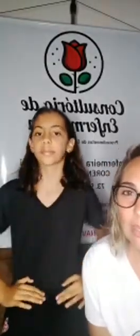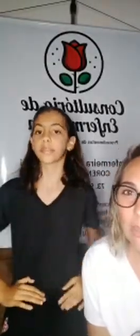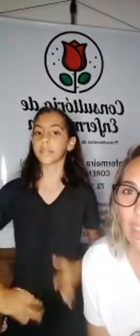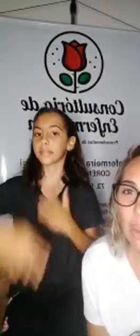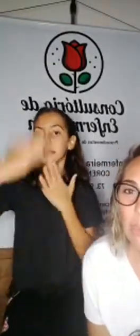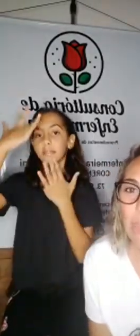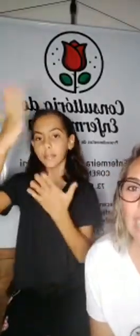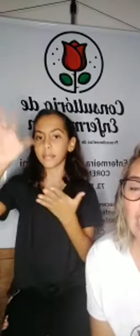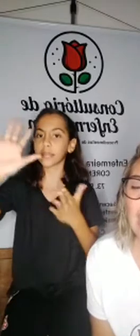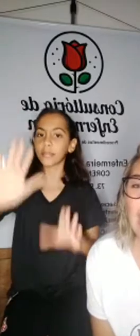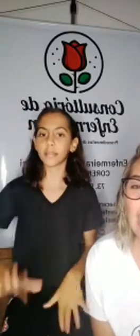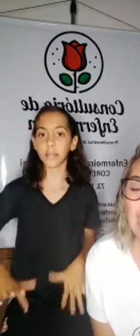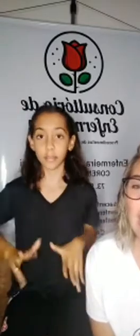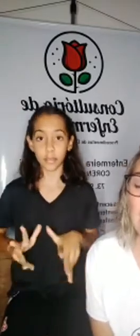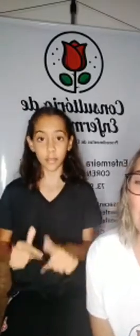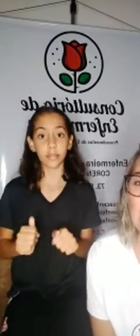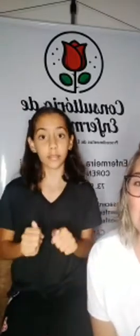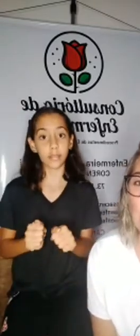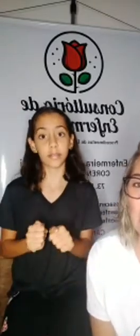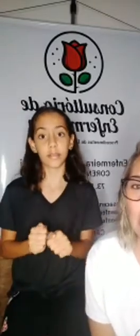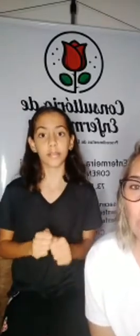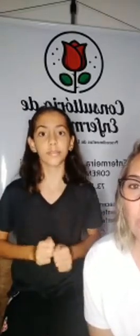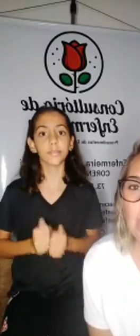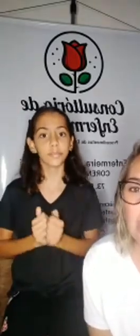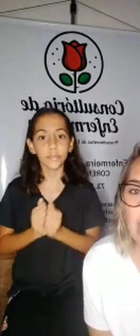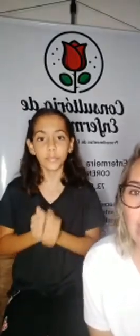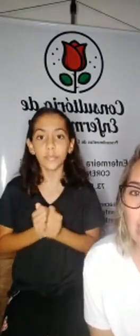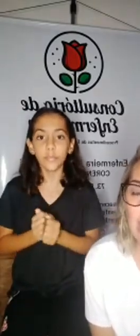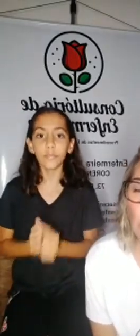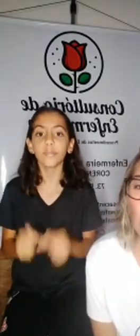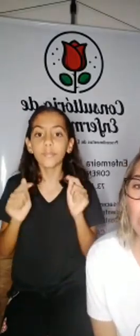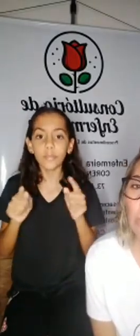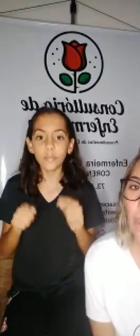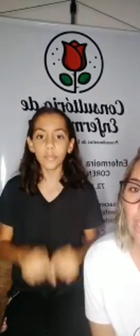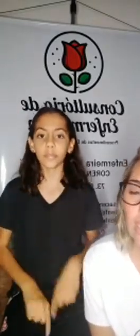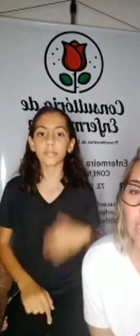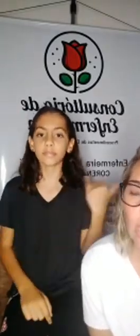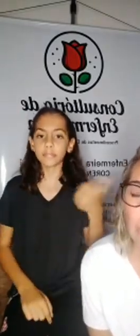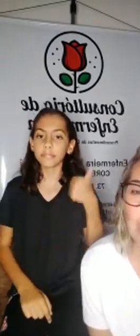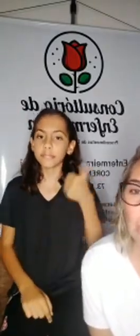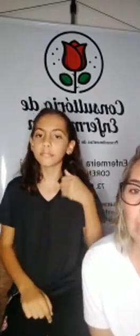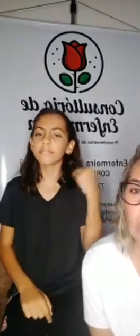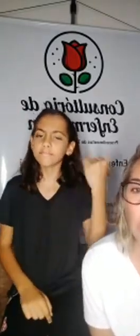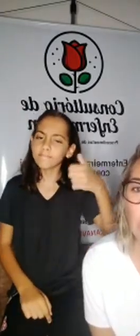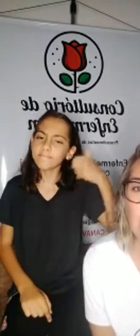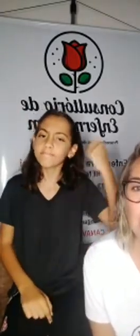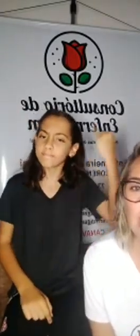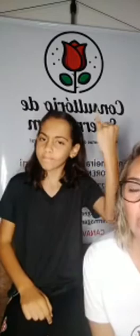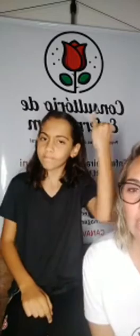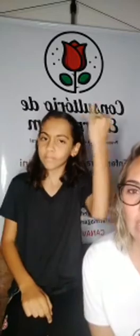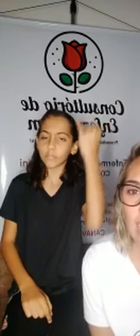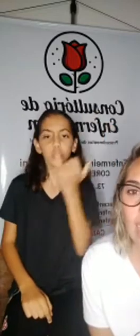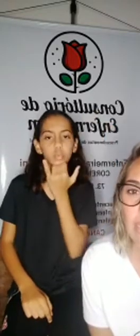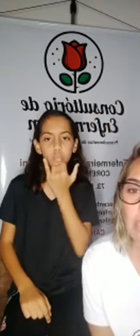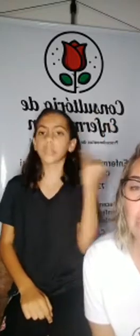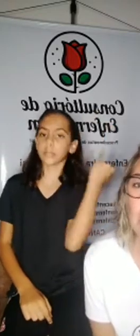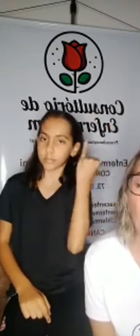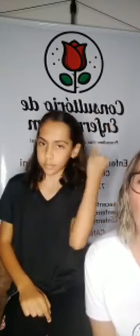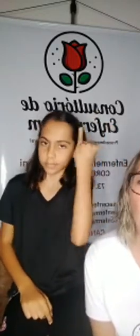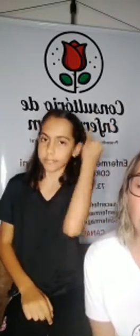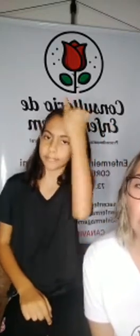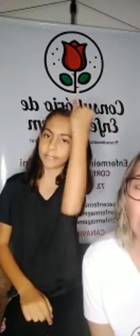Obrigada, pessoal, pela participação de vocês. Muito importante a participação de vocês nas nossas